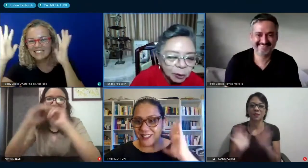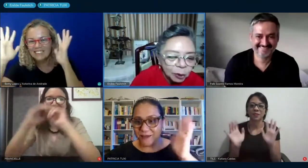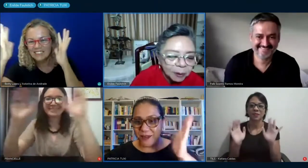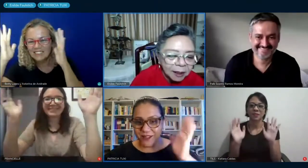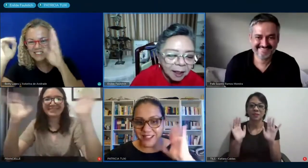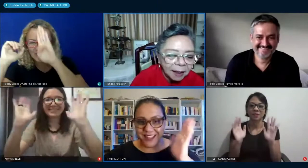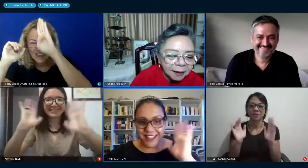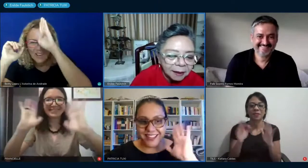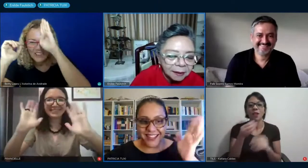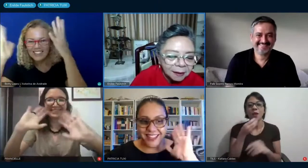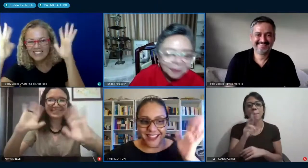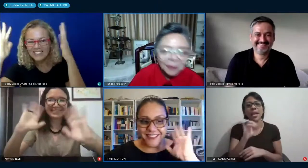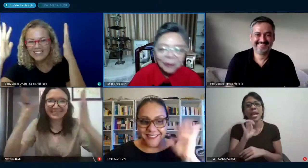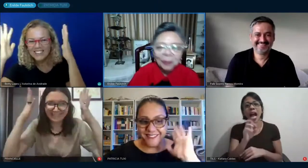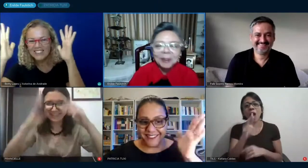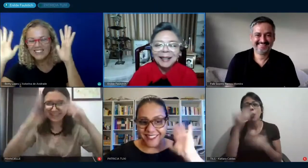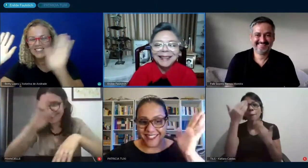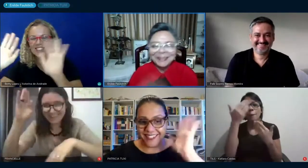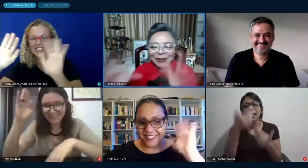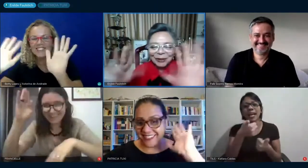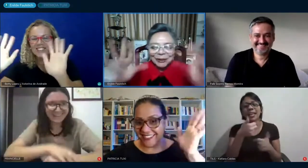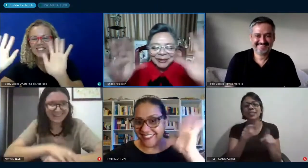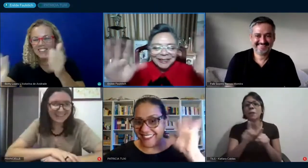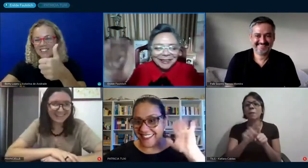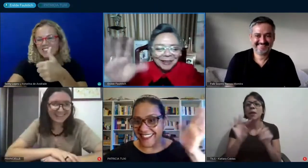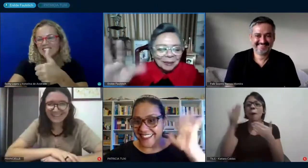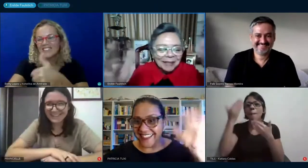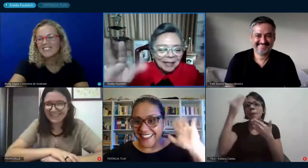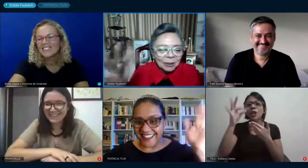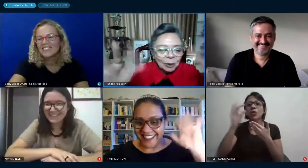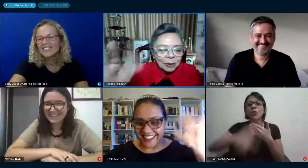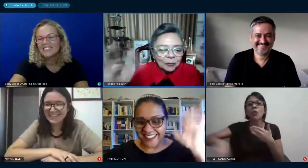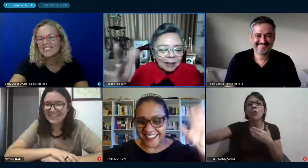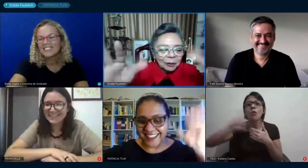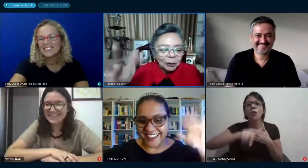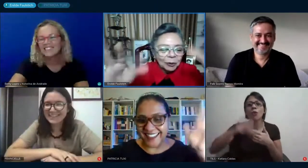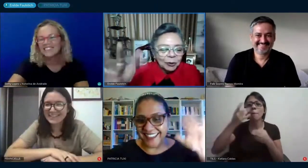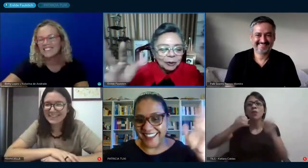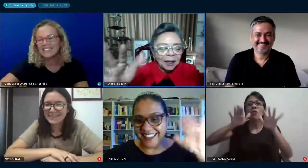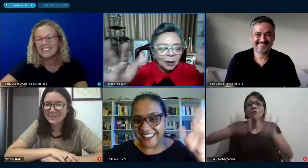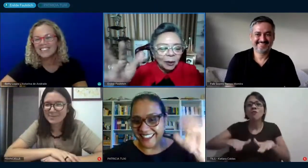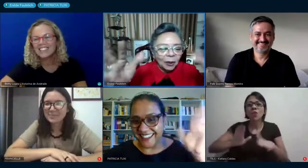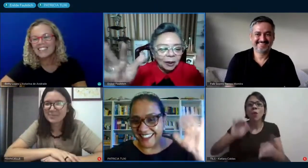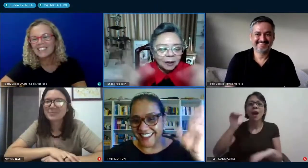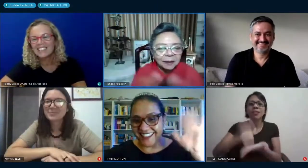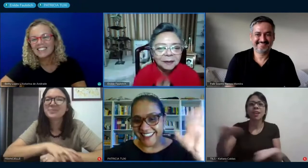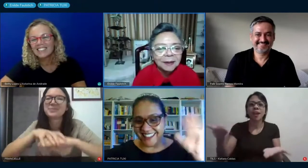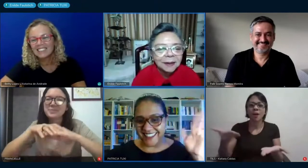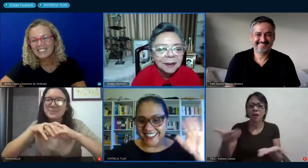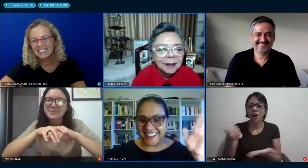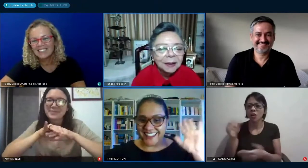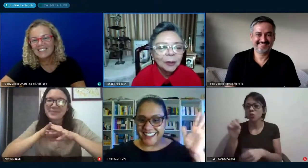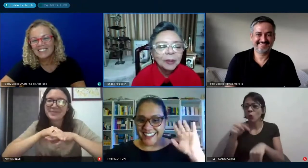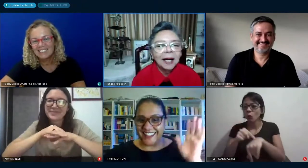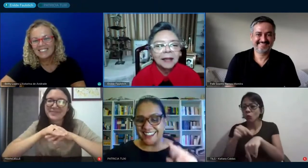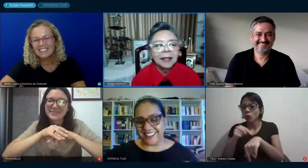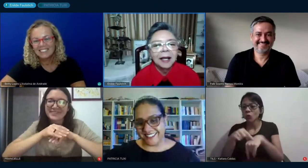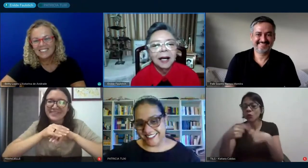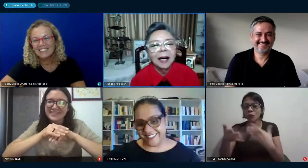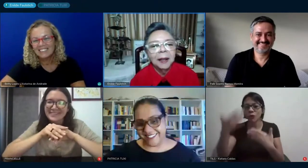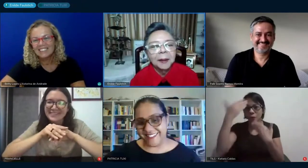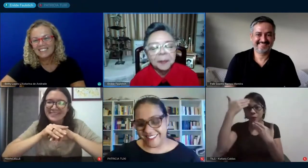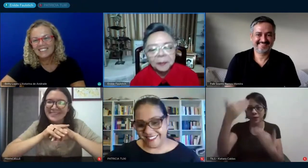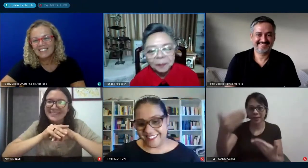Ricardo, muito obrigada. Obrigada a todos. Obrigada a todos que ficaram conosco até agora. Obrigada